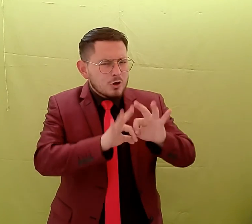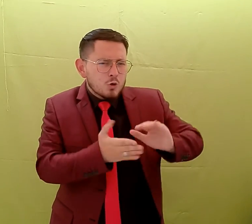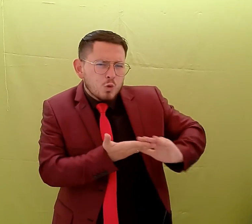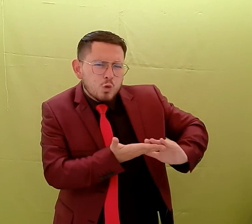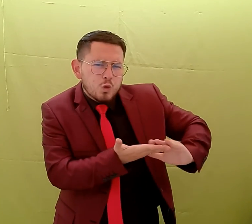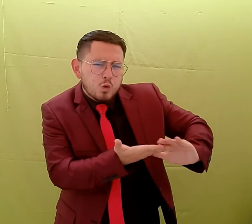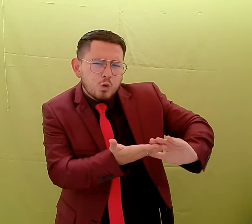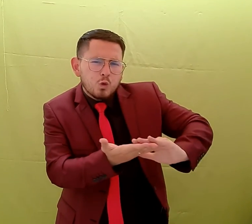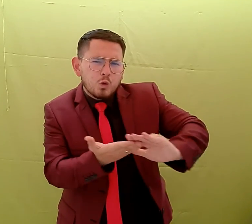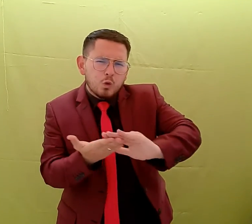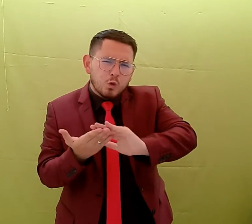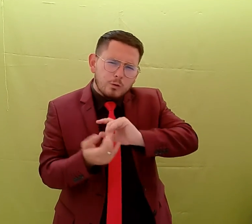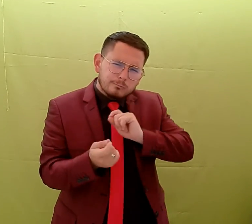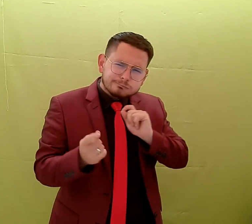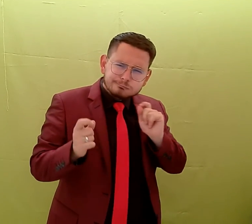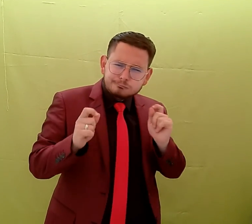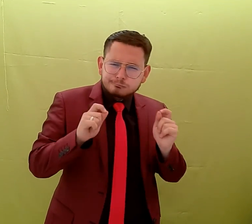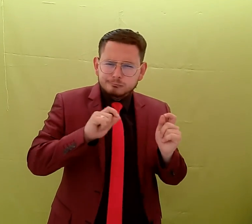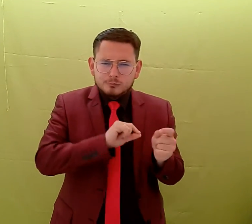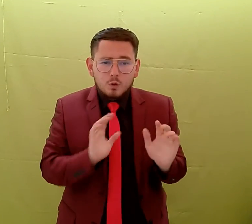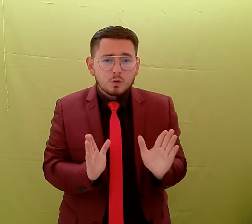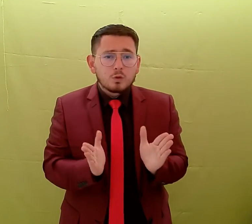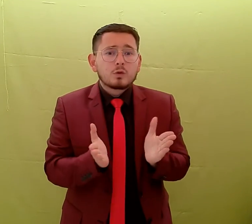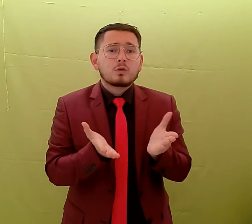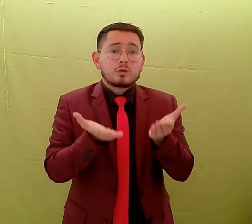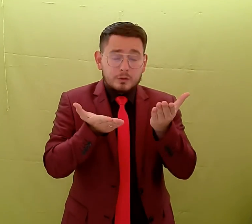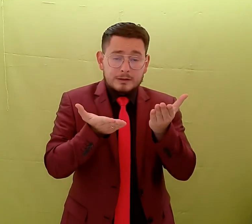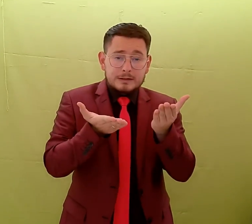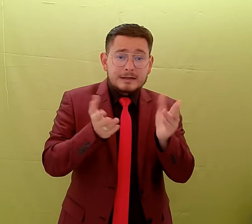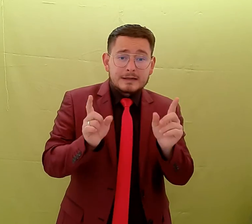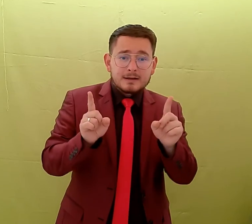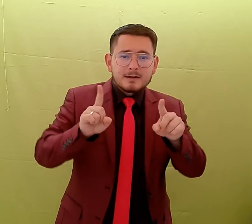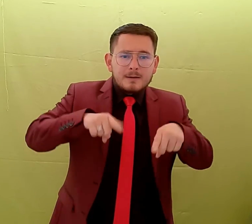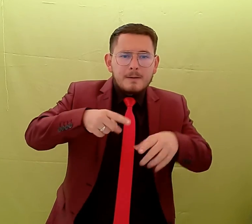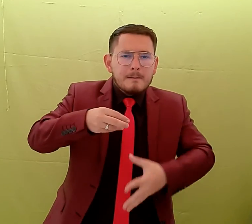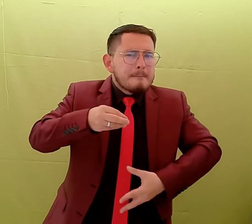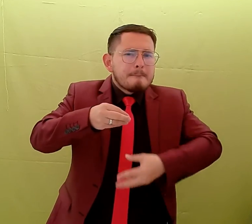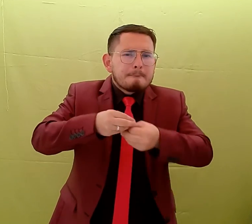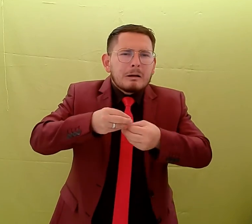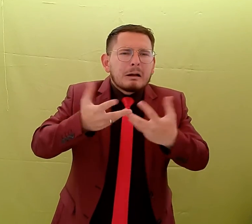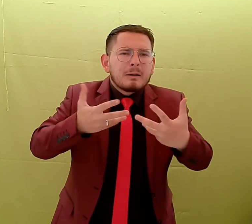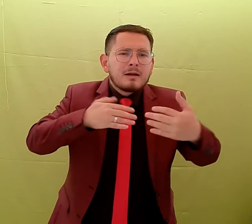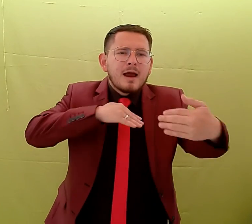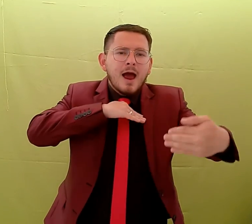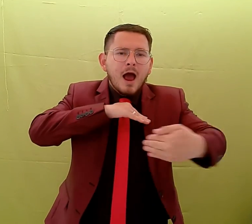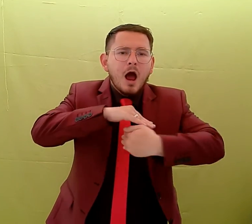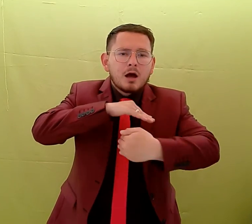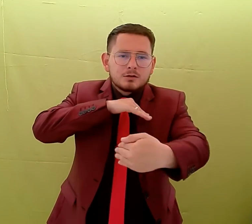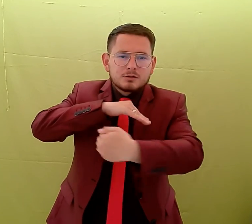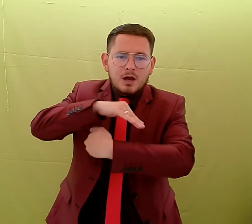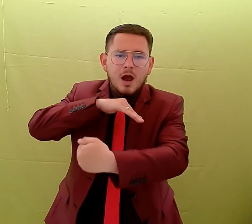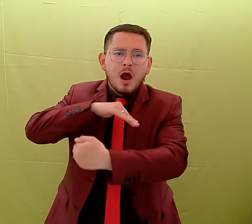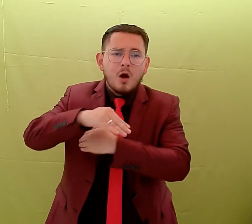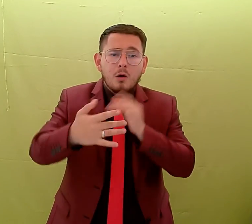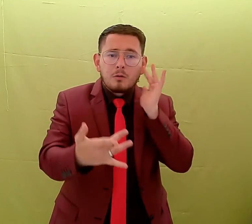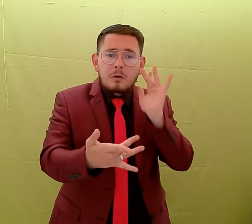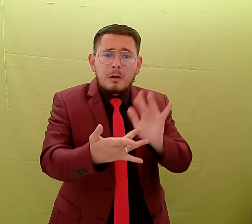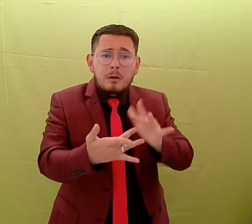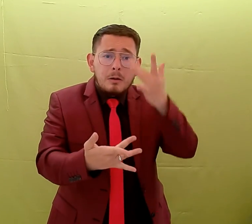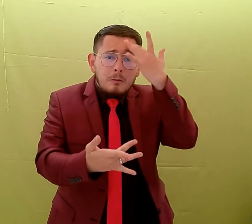sitios porque en algunos no tenemos esa posibilidad de tener facilidad a nuestros usuarios con discapacidad. Entonces,